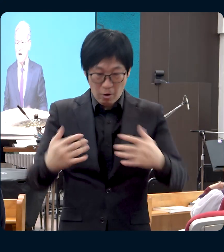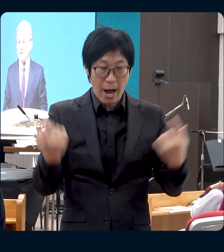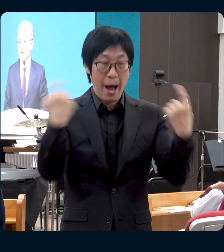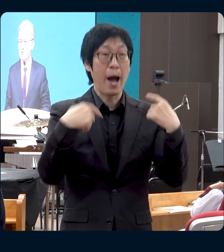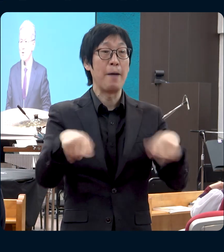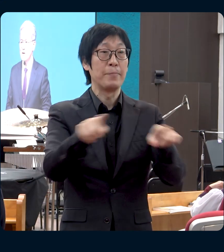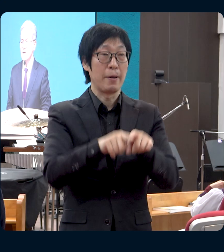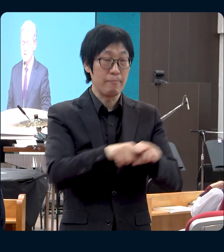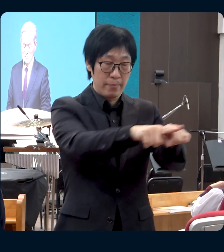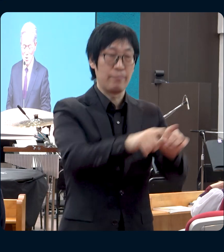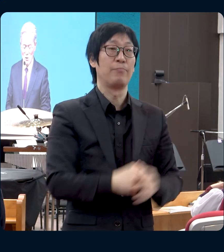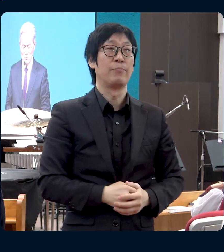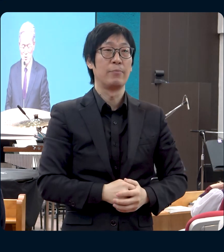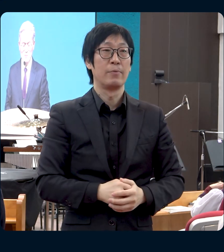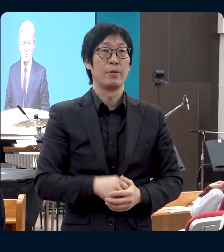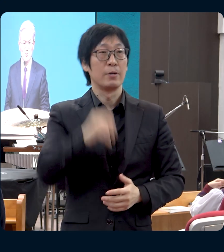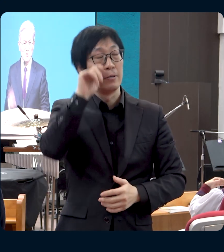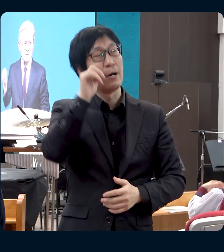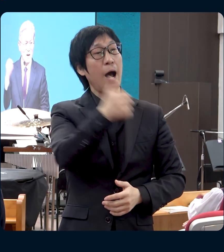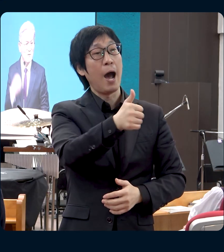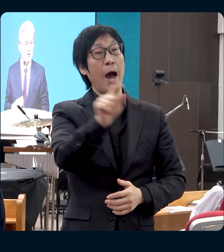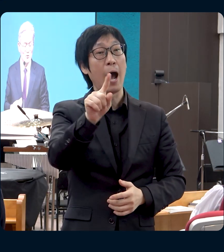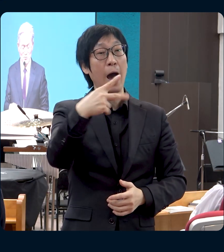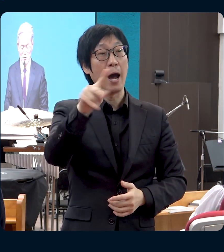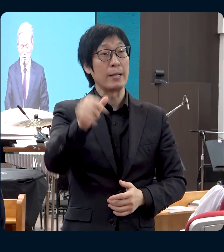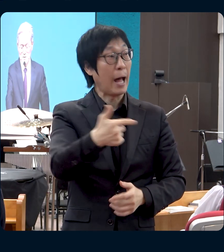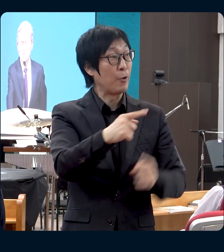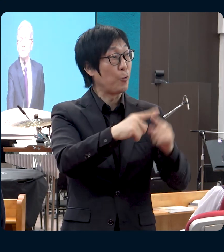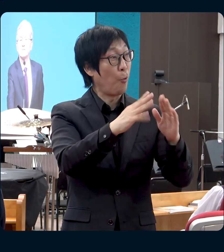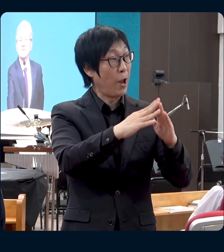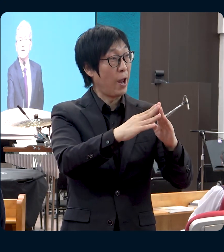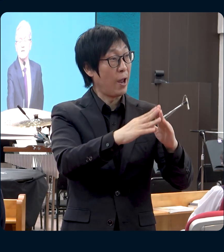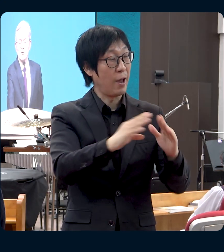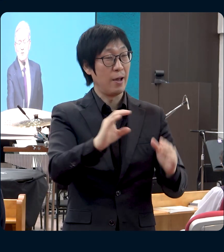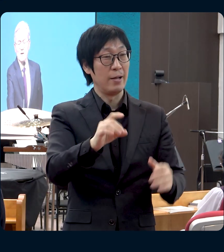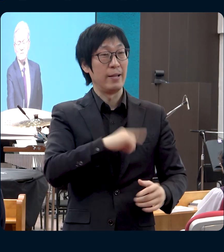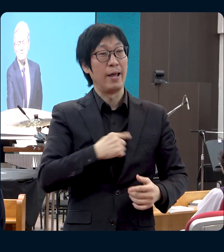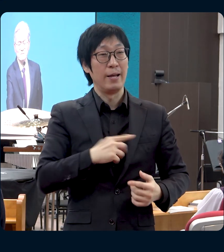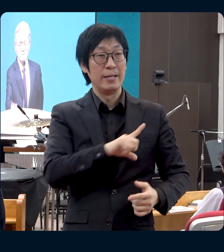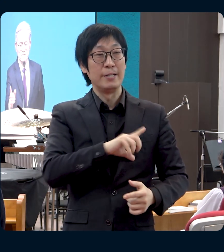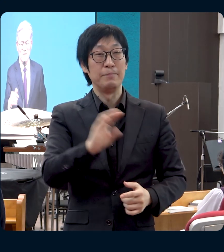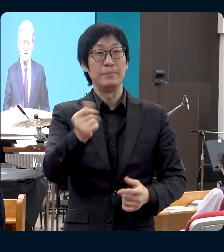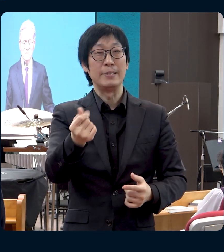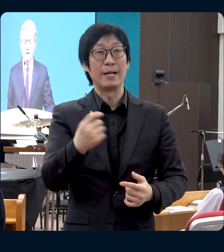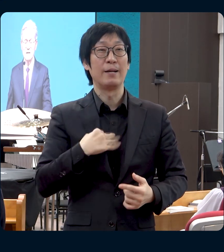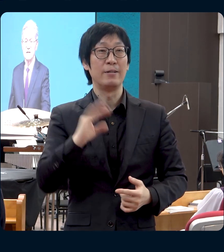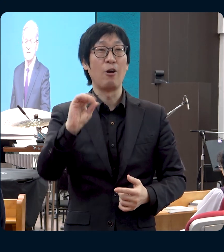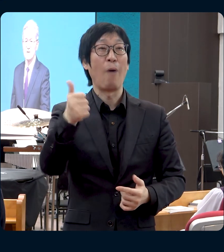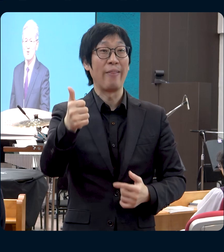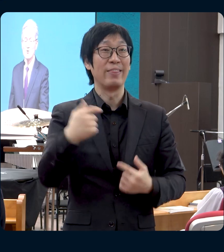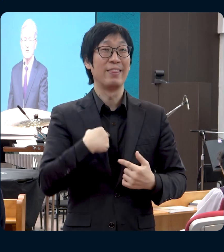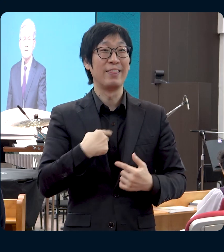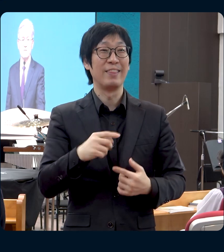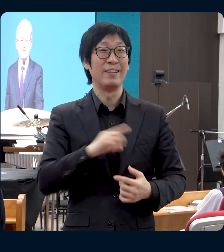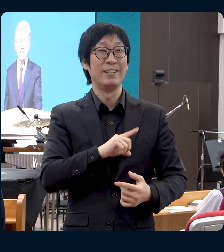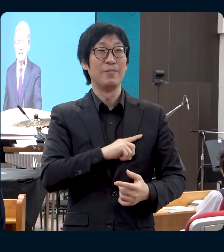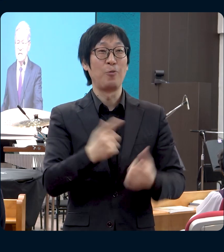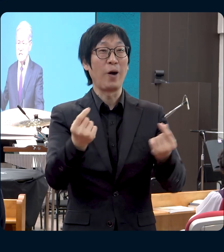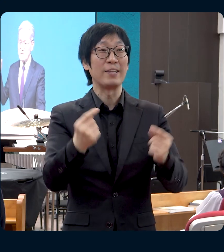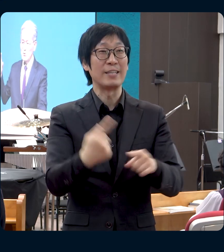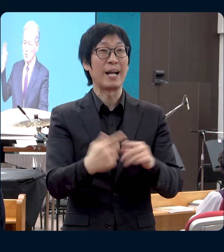저기 하단교회의 김용환 목사님 부부도 그때 함께했던 분이었어요. 자, 그런데 그때 그 성지순례